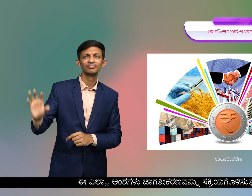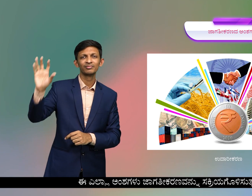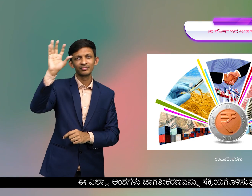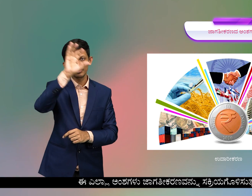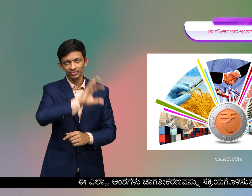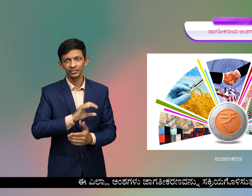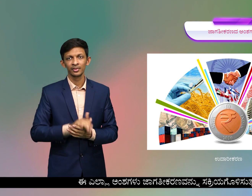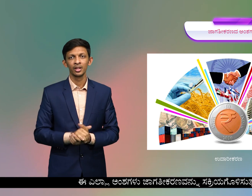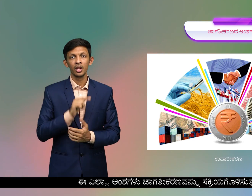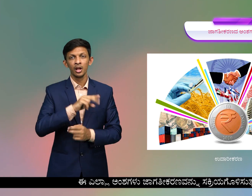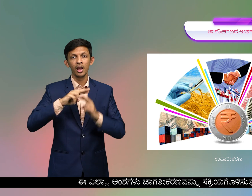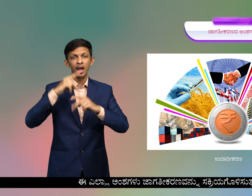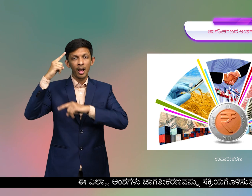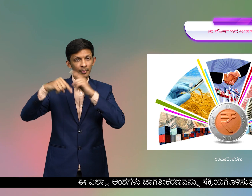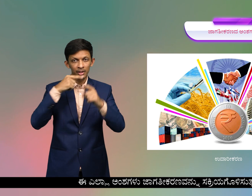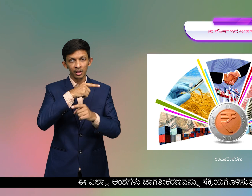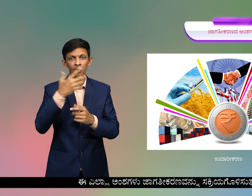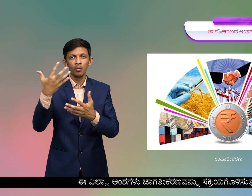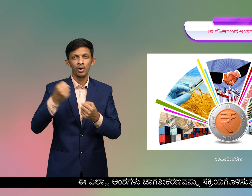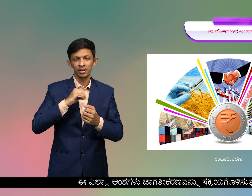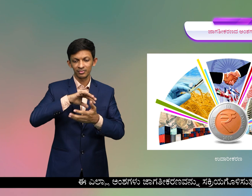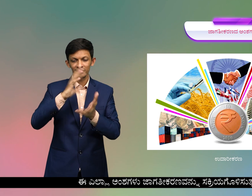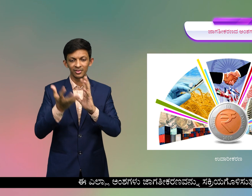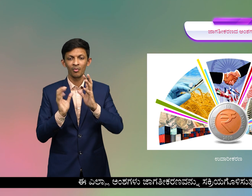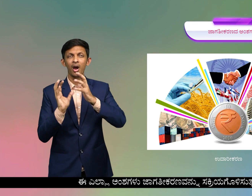ಅಂಶಗಳು ಜಾಗತೀಕರಣವನ್ನು ಸಕ್ರಿಯಗೊಳಿಸುತ್ತವೆ.